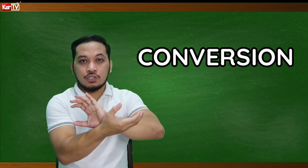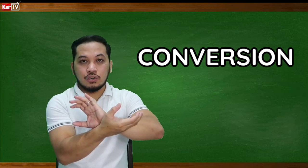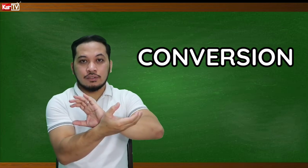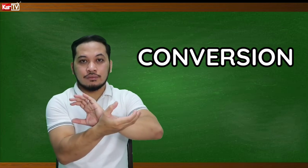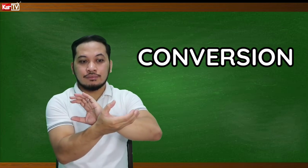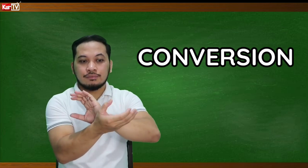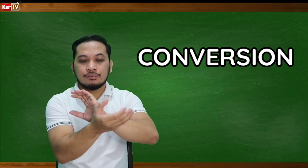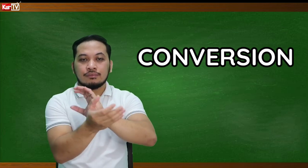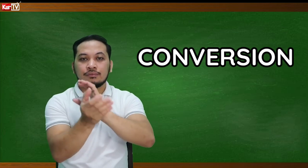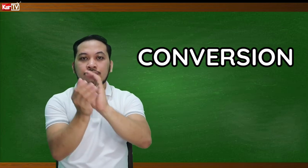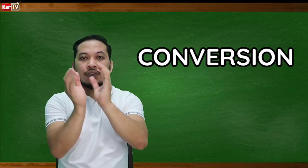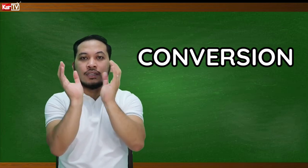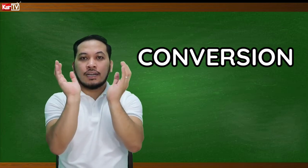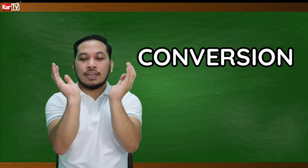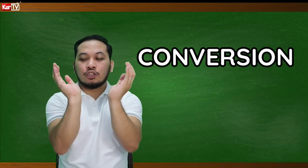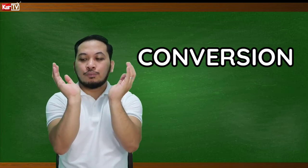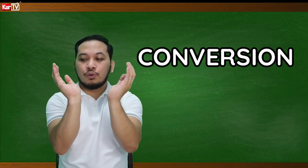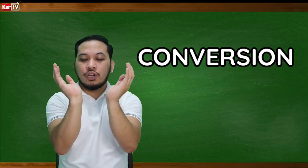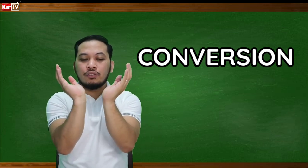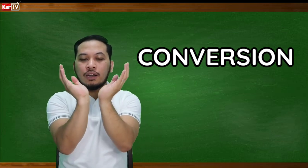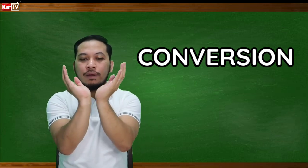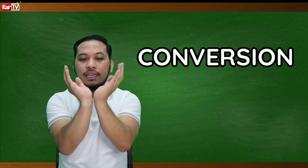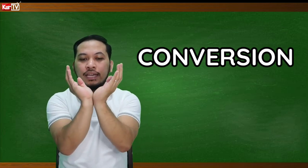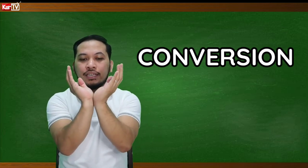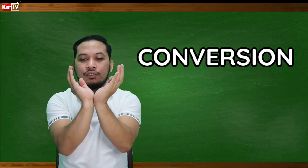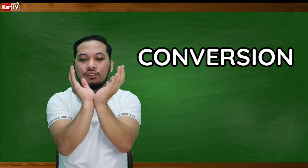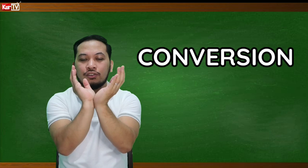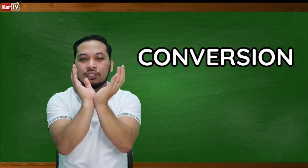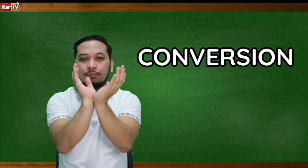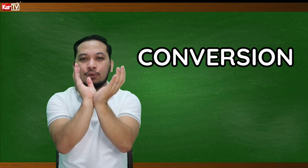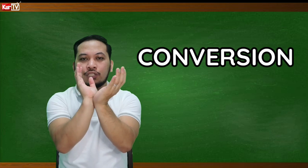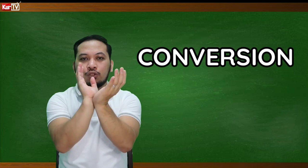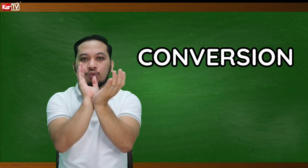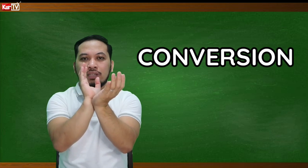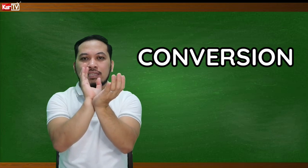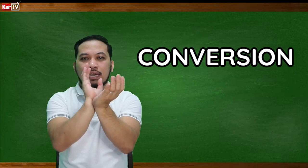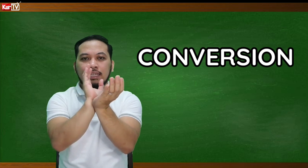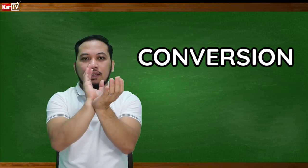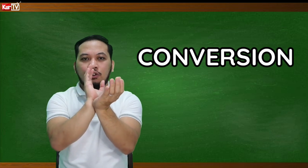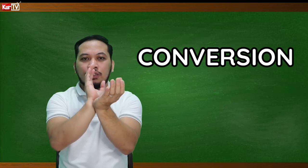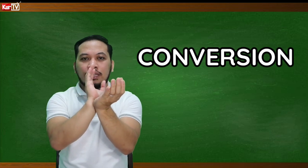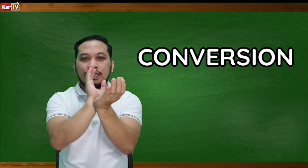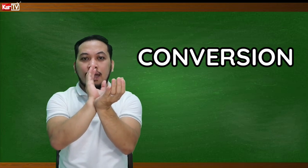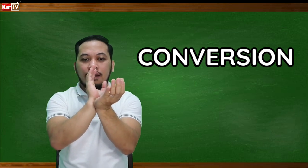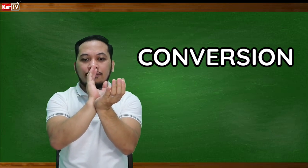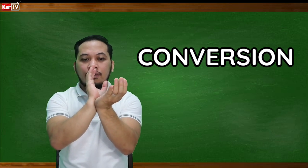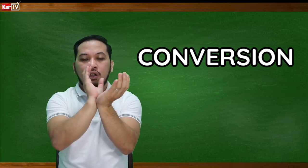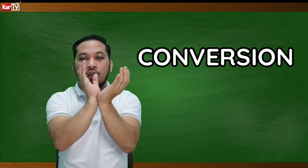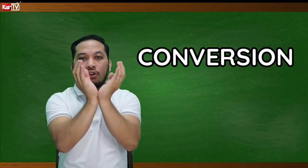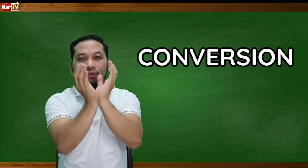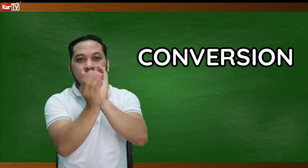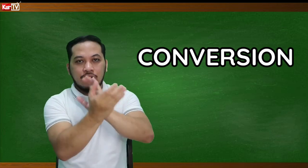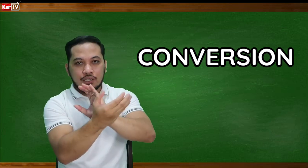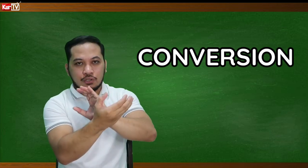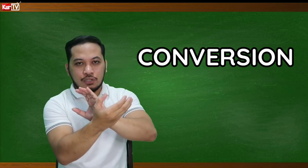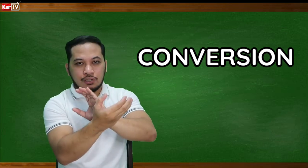Conversion. Nakaganito po yung inyong kamay, ganyan nyo, oh. Tapos ito-twist natin ng konti, ng half. Conversion.